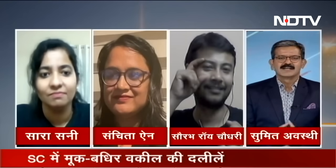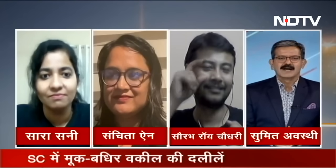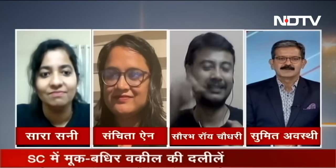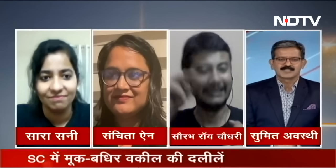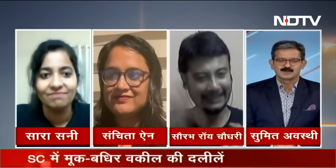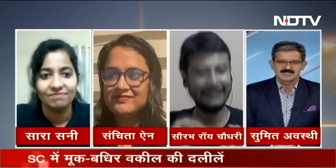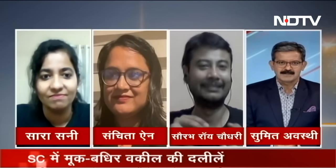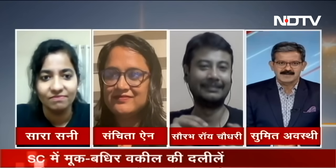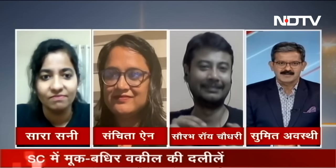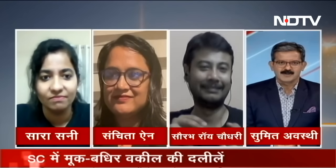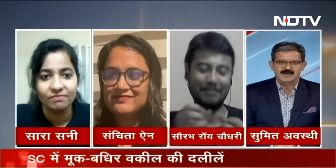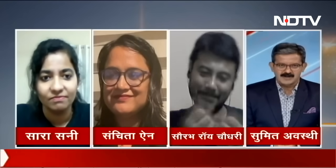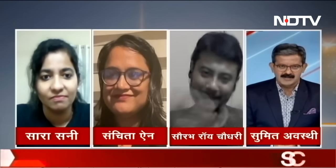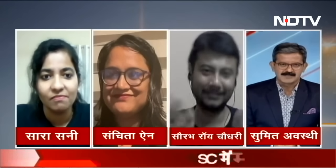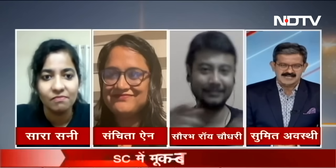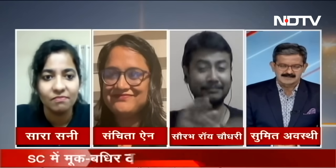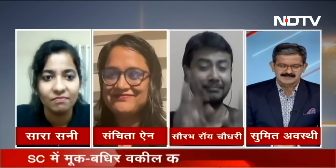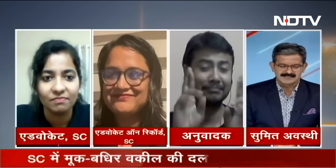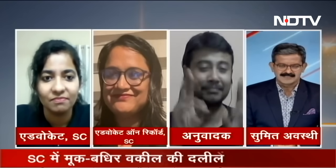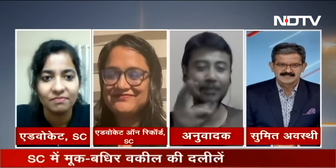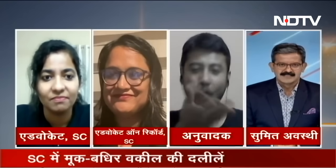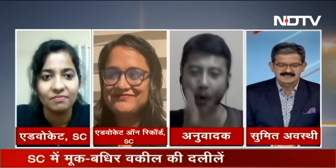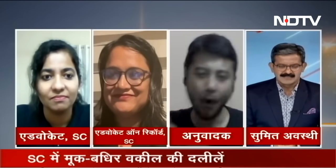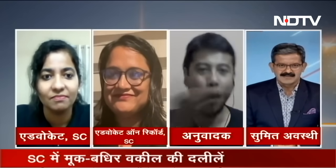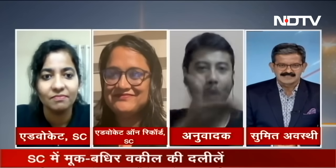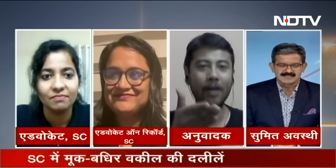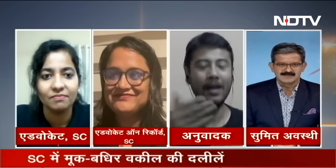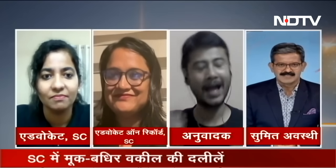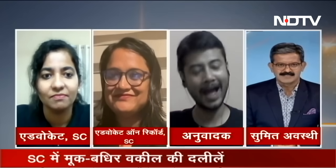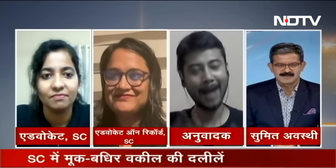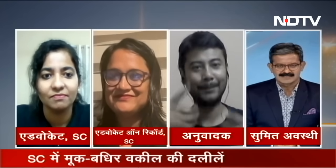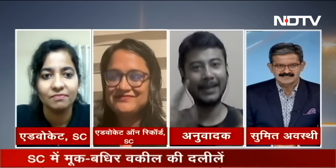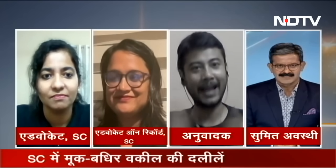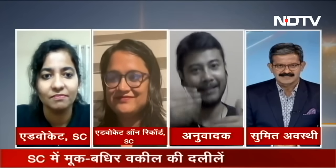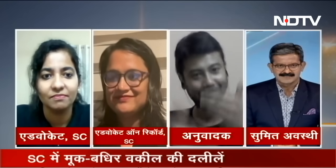में हमेशा खुशियाँ पाएं और हमेशा आगे बढ़ते रहें। धन्यवाद NDTV इंडिया से बात करने के लिए।